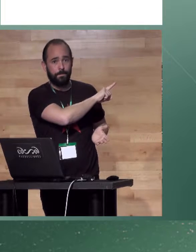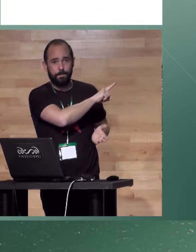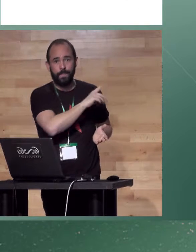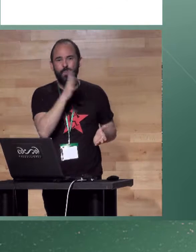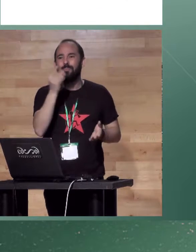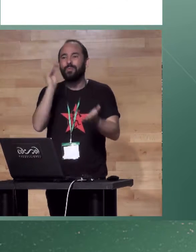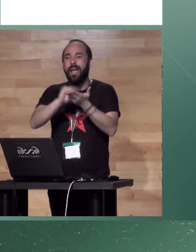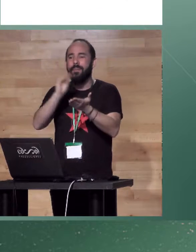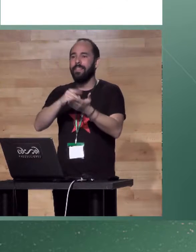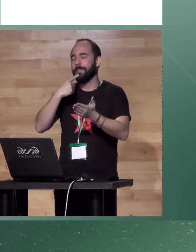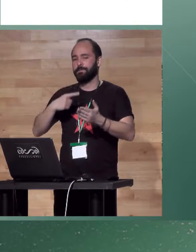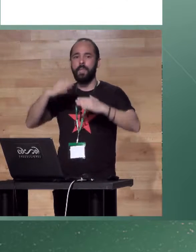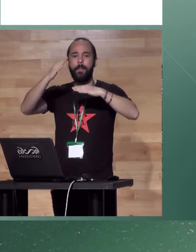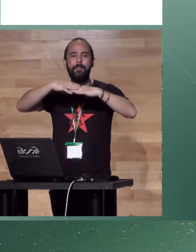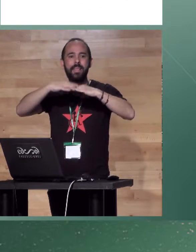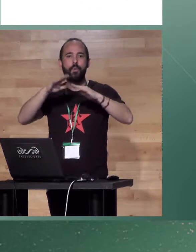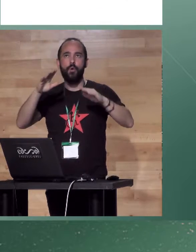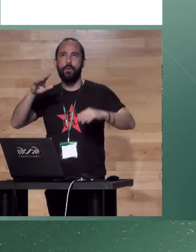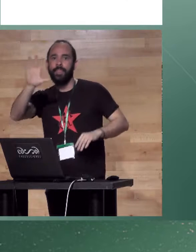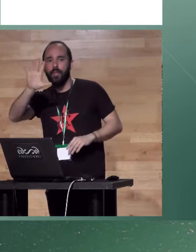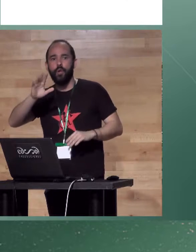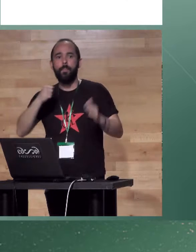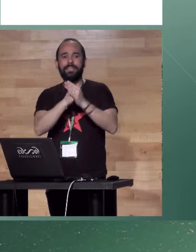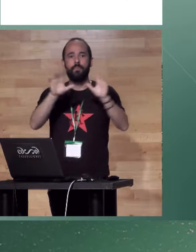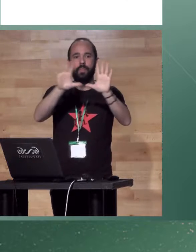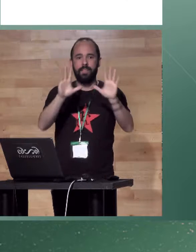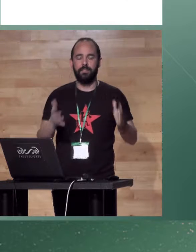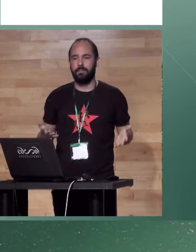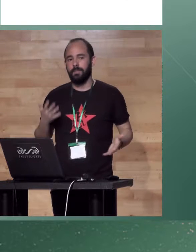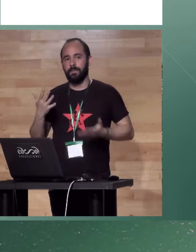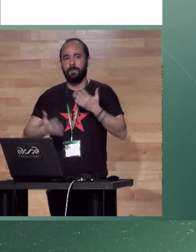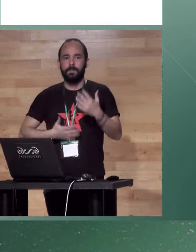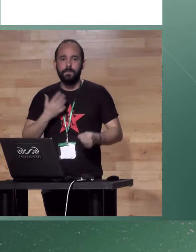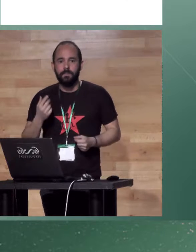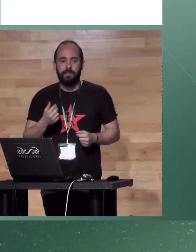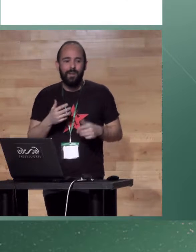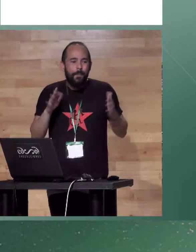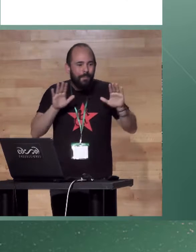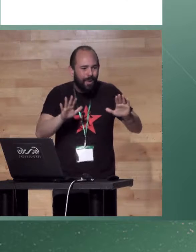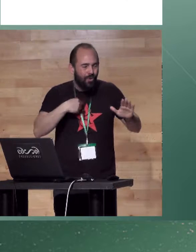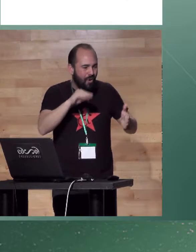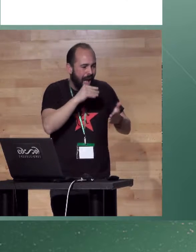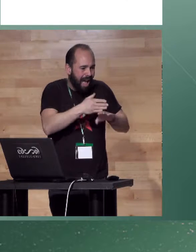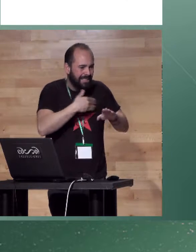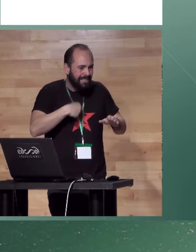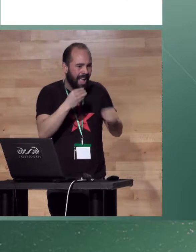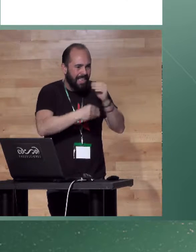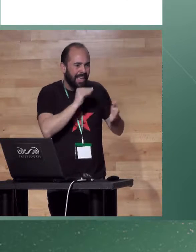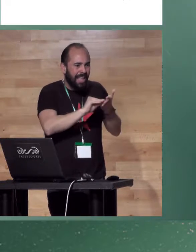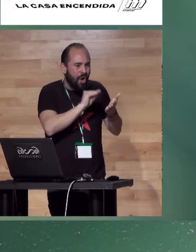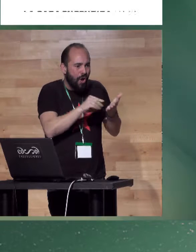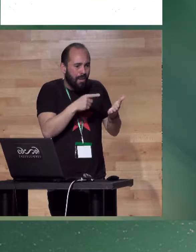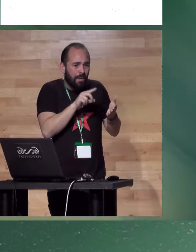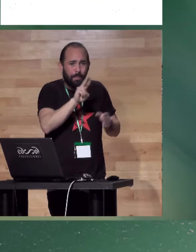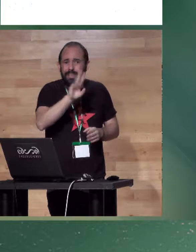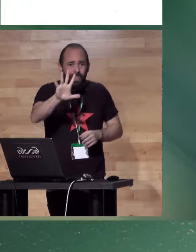que se incorpore, así, porque muchas veces se dice mínimo 5 y máximo de 10 minutos, pero